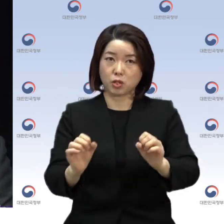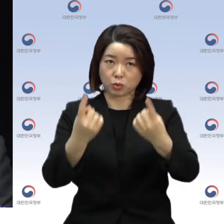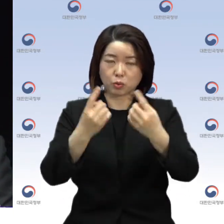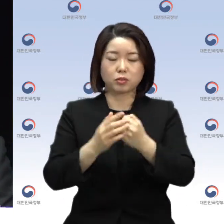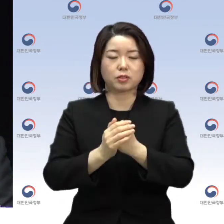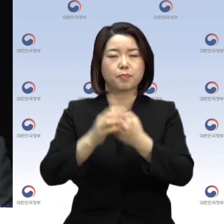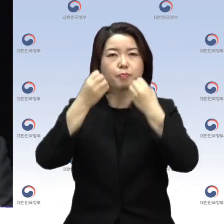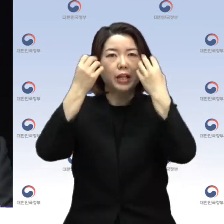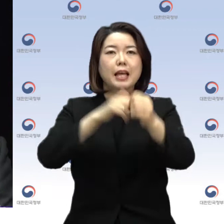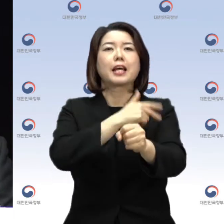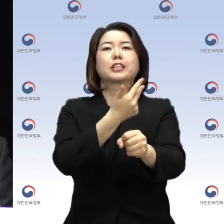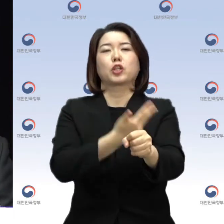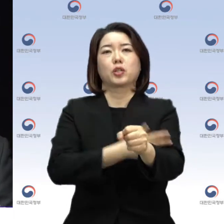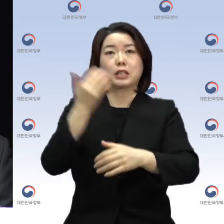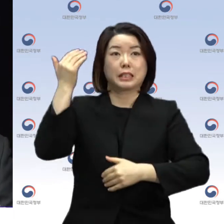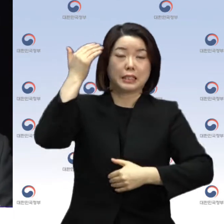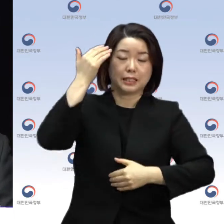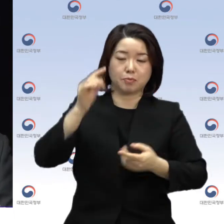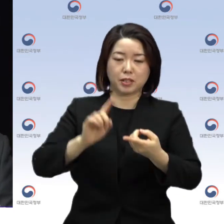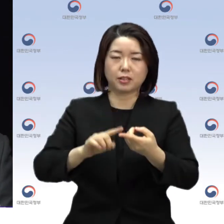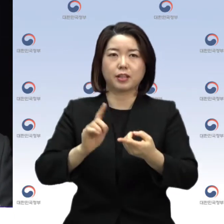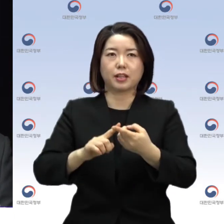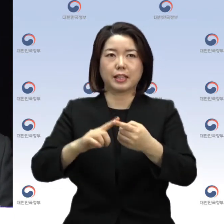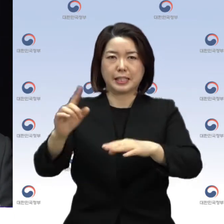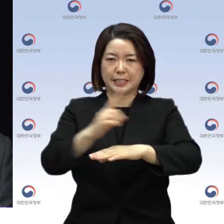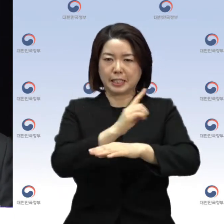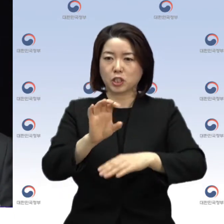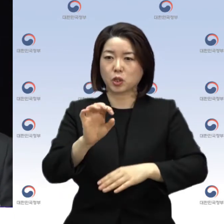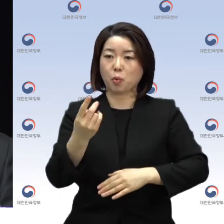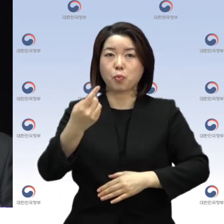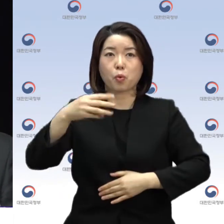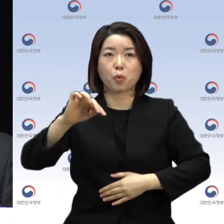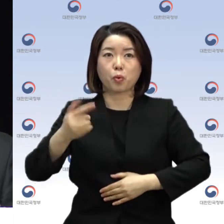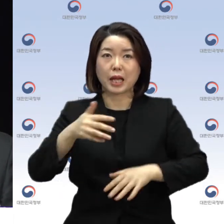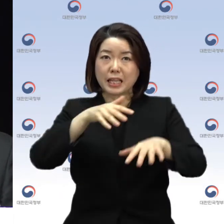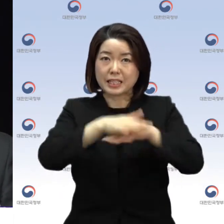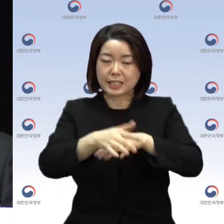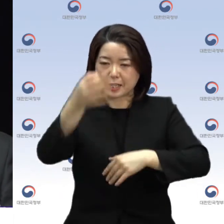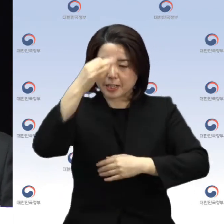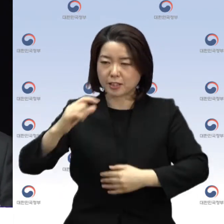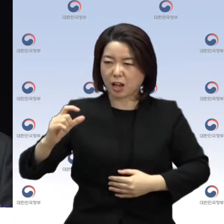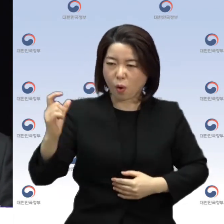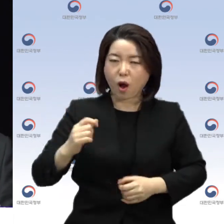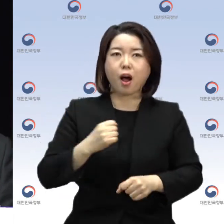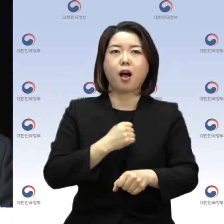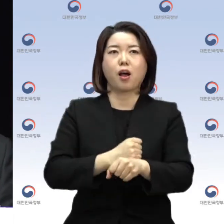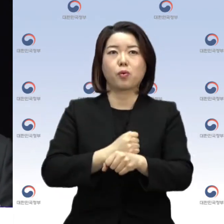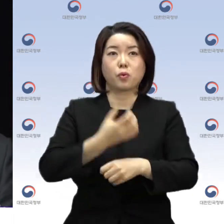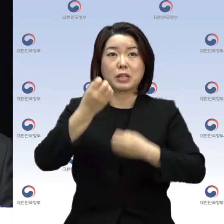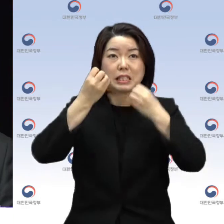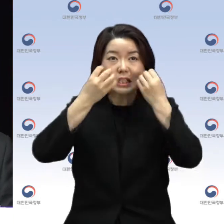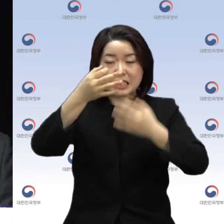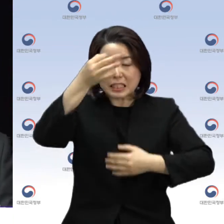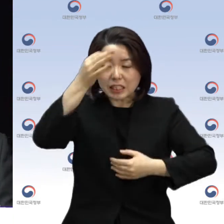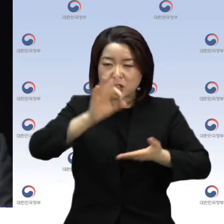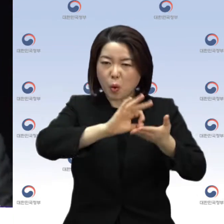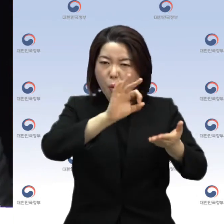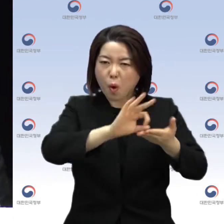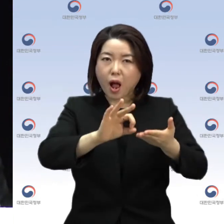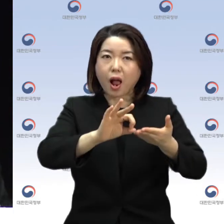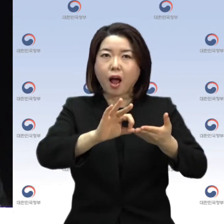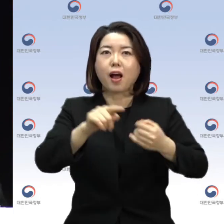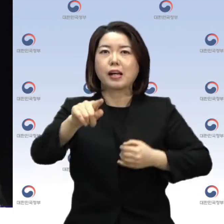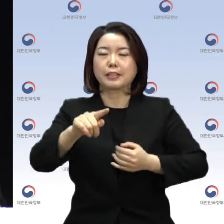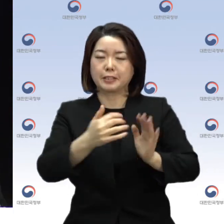더불어 새로운 저작권 침해에 대한 디지털 포렌식 역량을 강화하고 신기술을 활용한 기술적